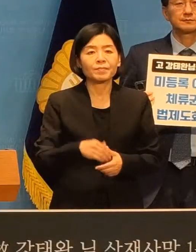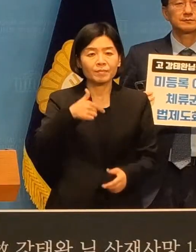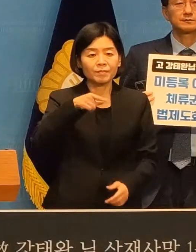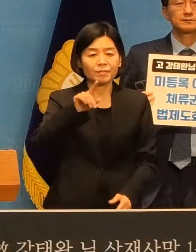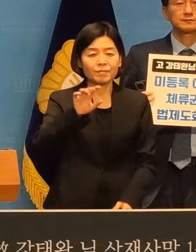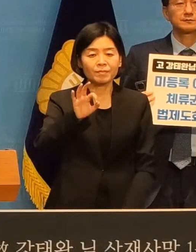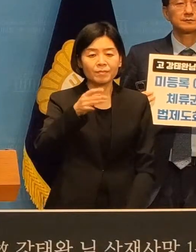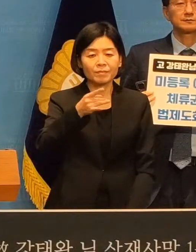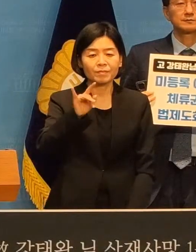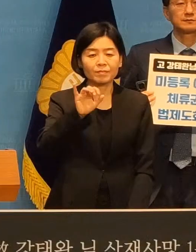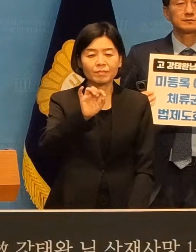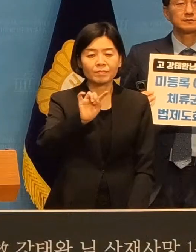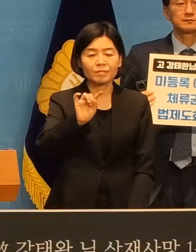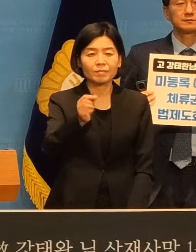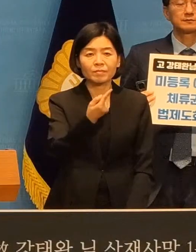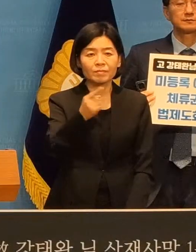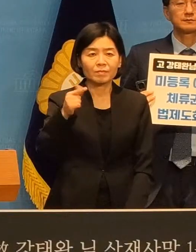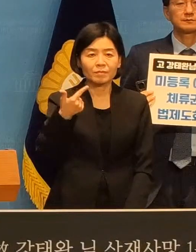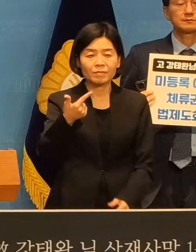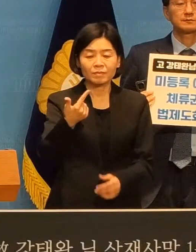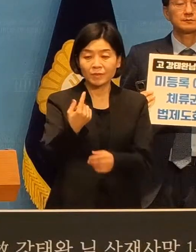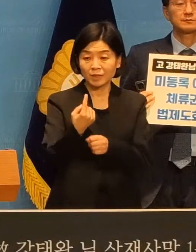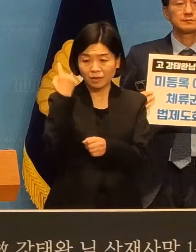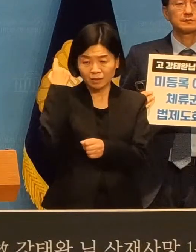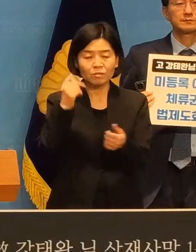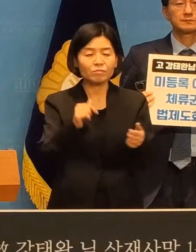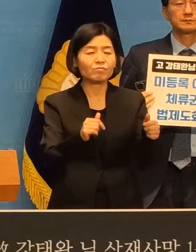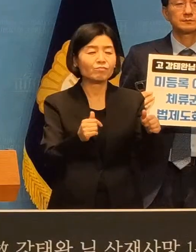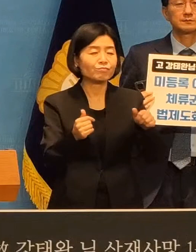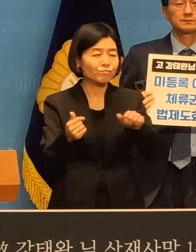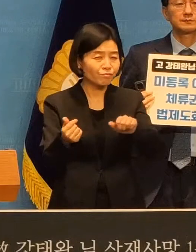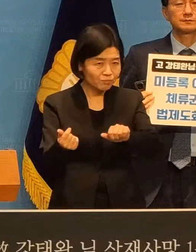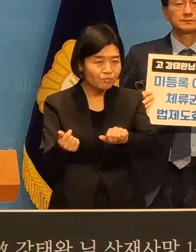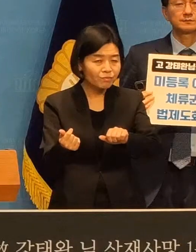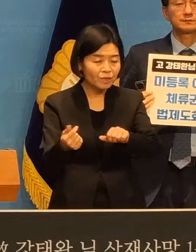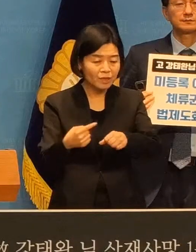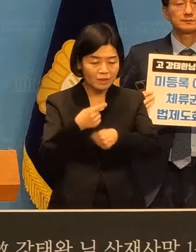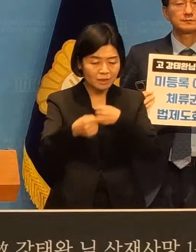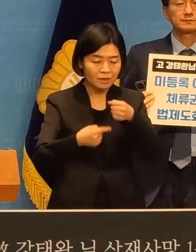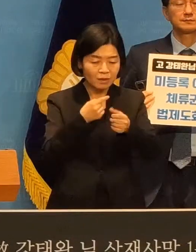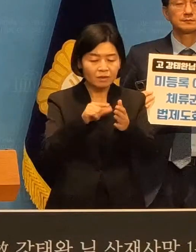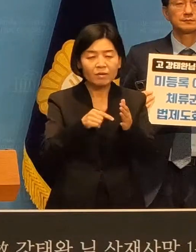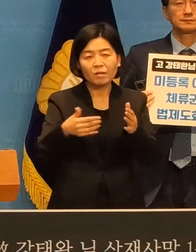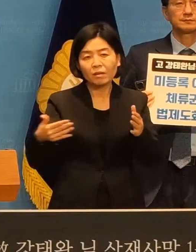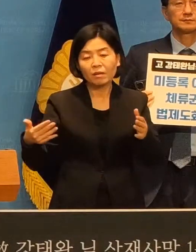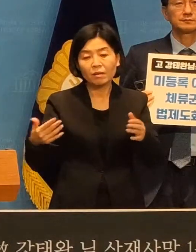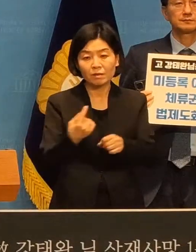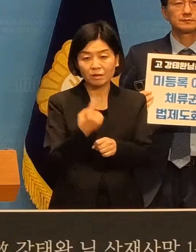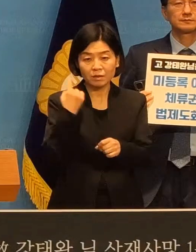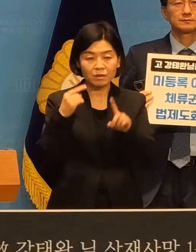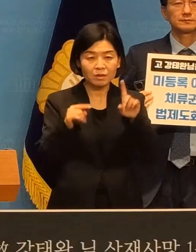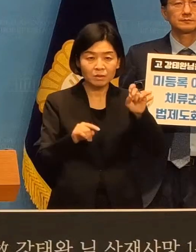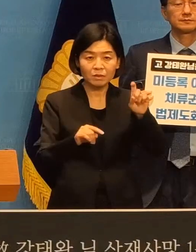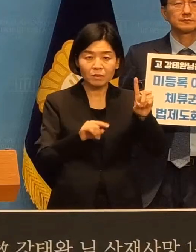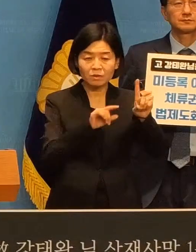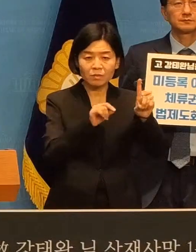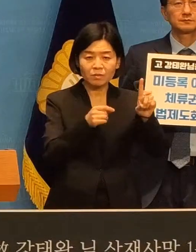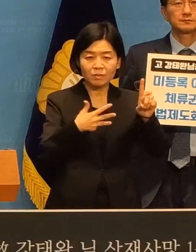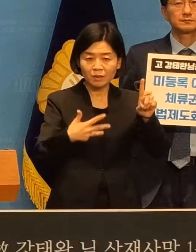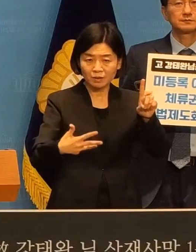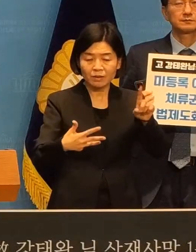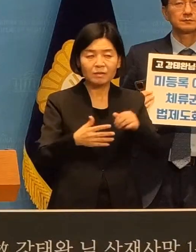강태환이 우리 곁을 떠난 지 어느덧 1년이 지났다. 지난해 11월 8일 26회를 한국에서